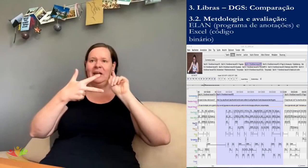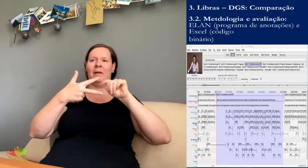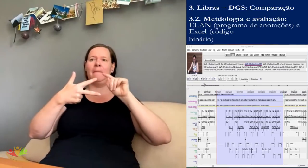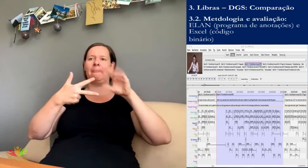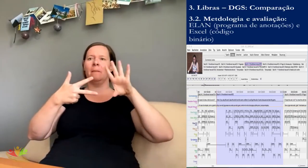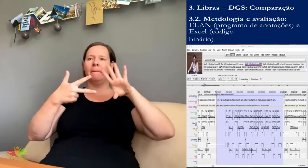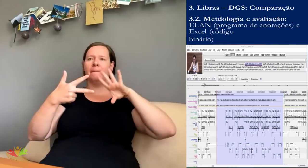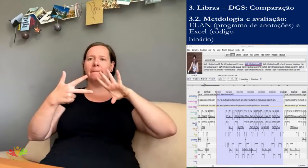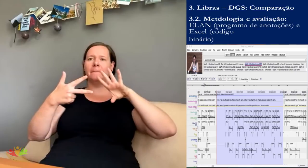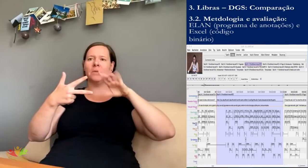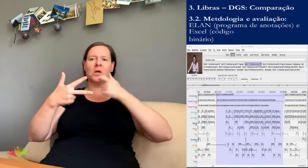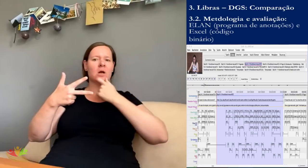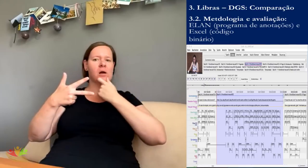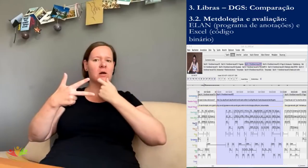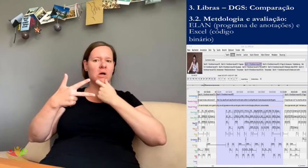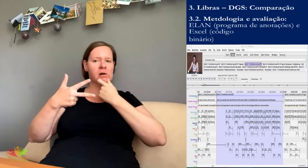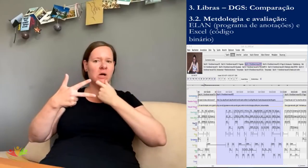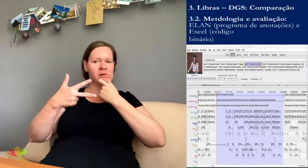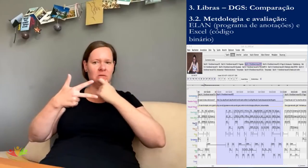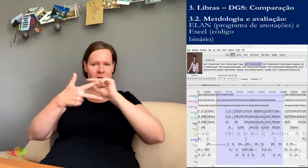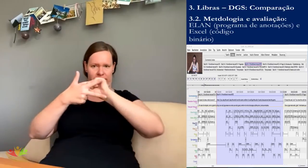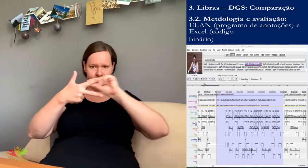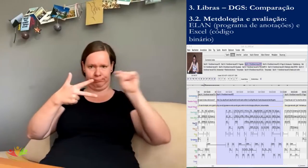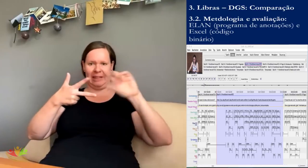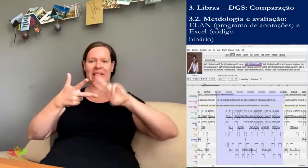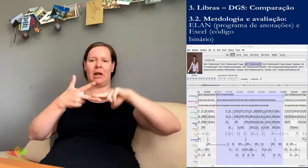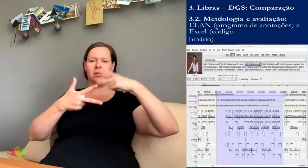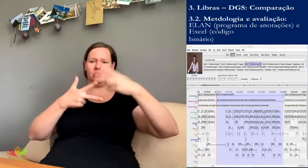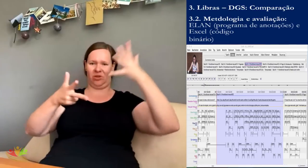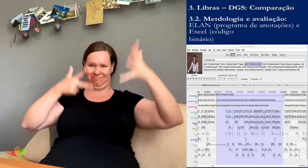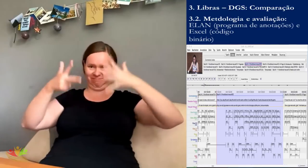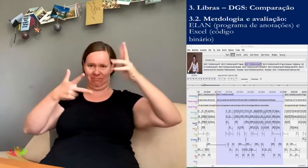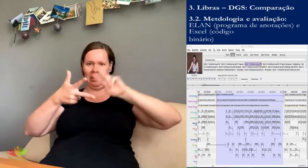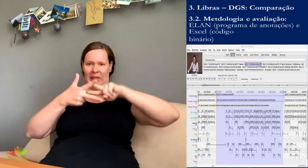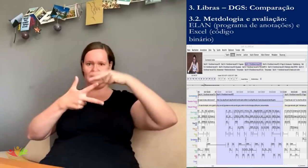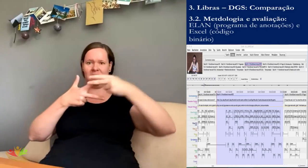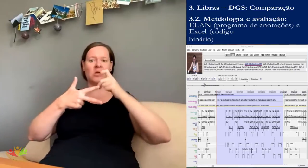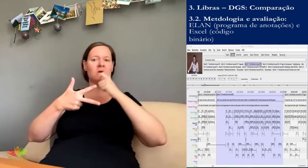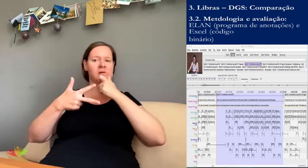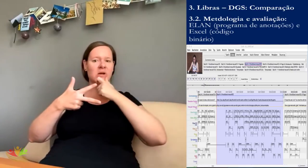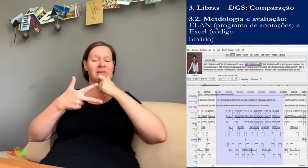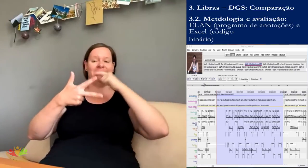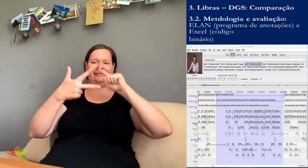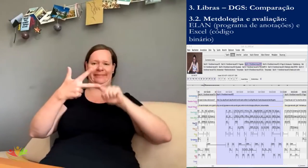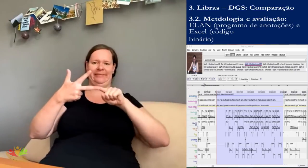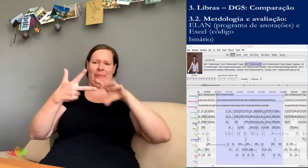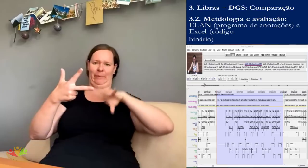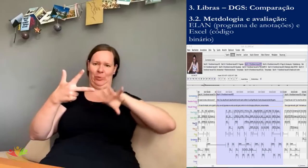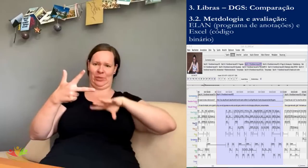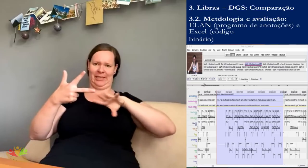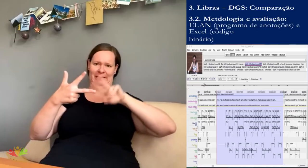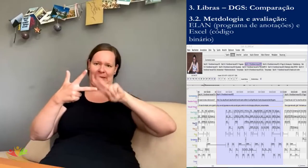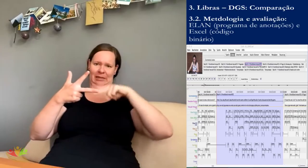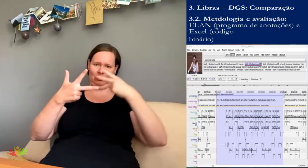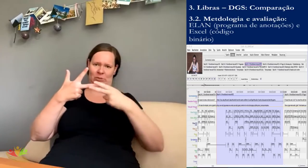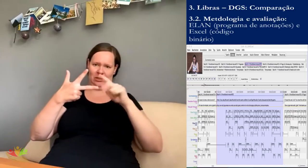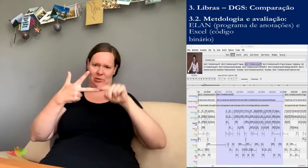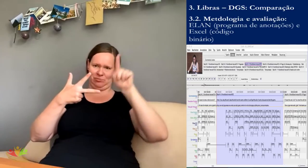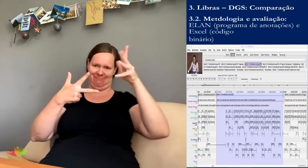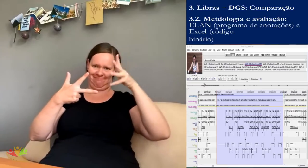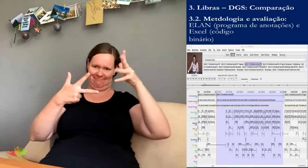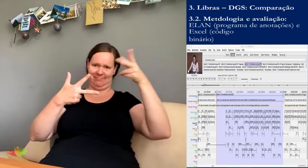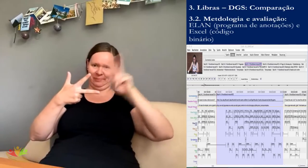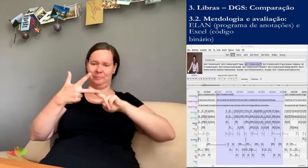Alemanha como os do Brasil. Então, por exemplo, aí nas camadas eu tomei bastante cuidado para que